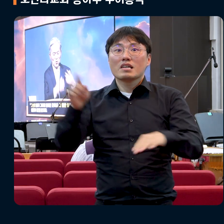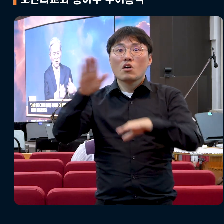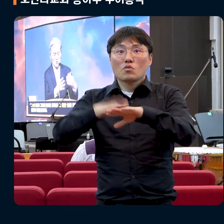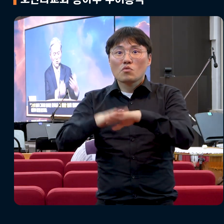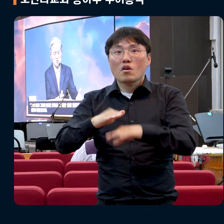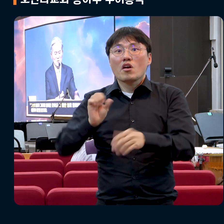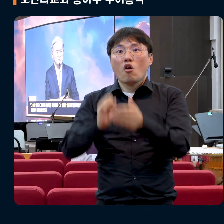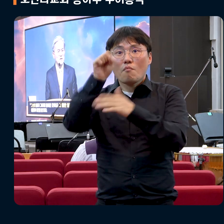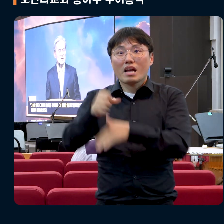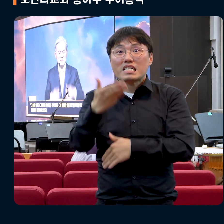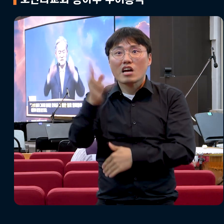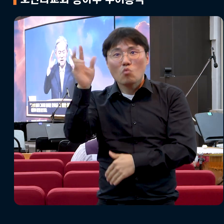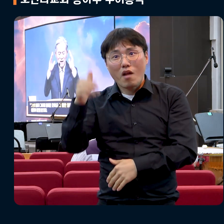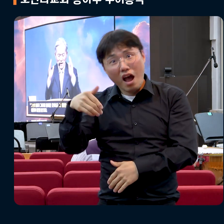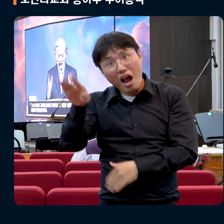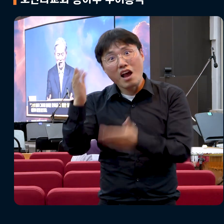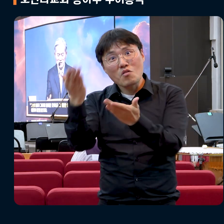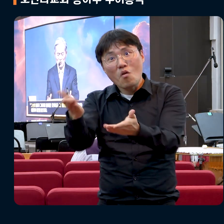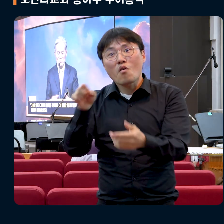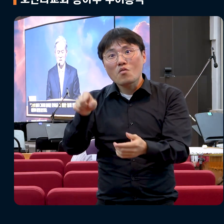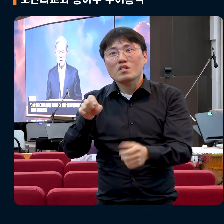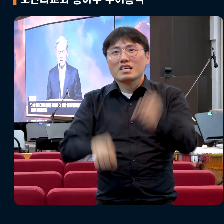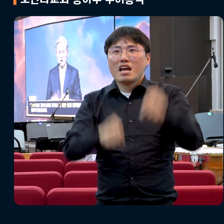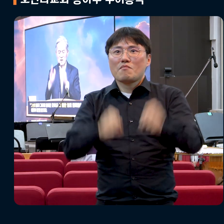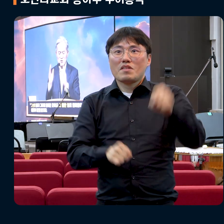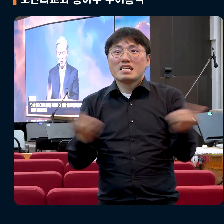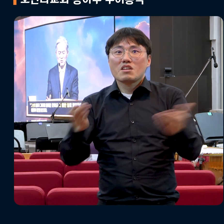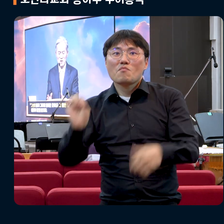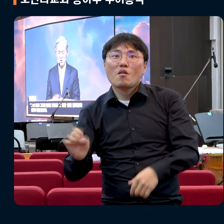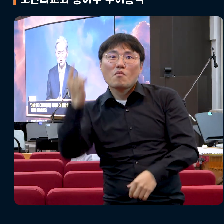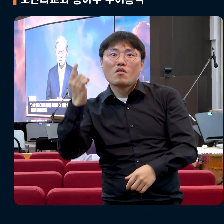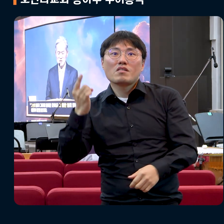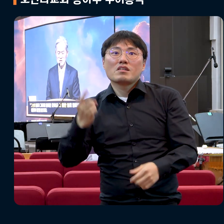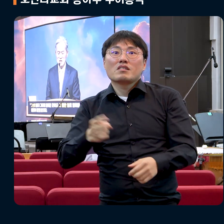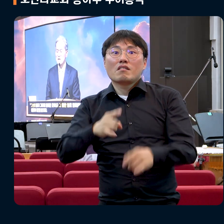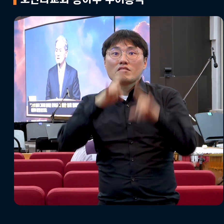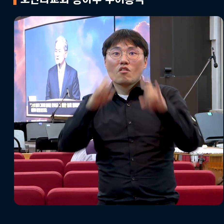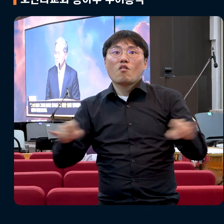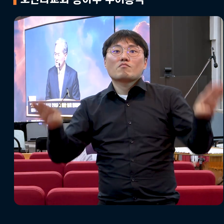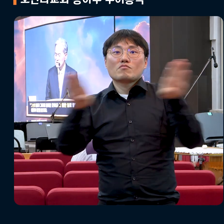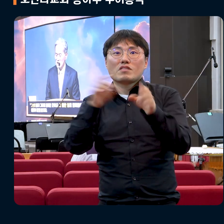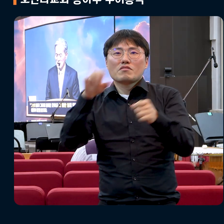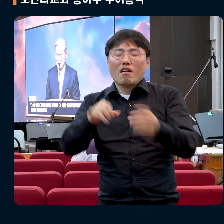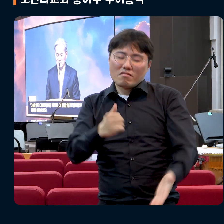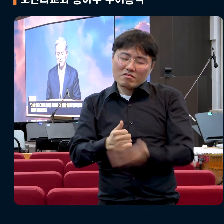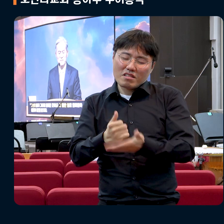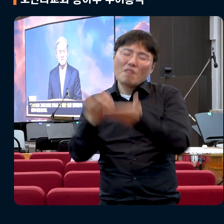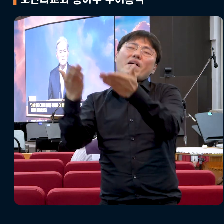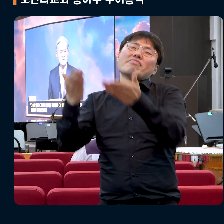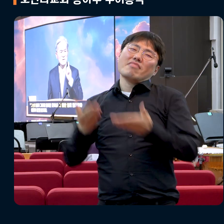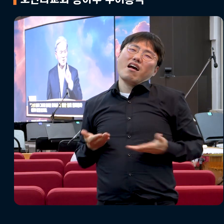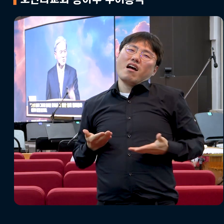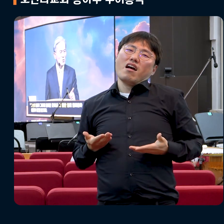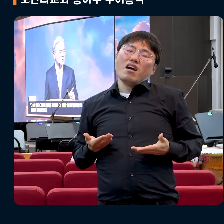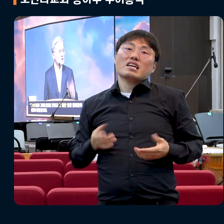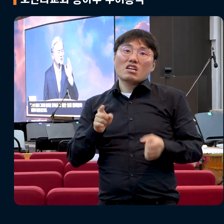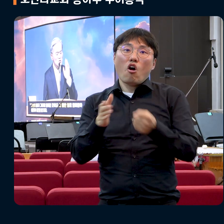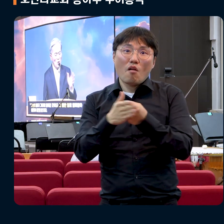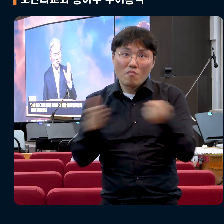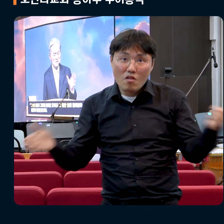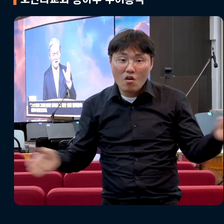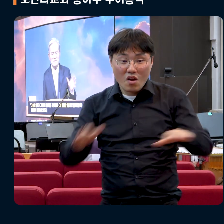그에게로 돌아갈 것이요 그 행한 일로 말미암아 성문에서 칭찬을 받으리라.